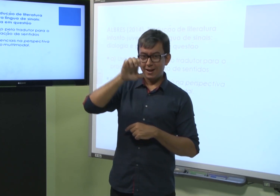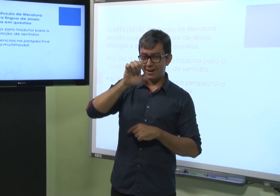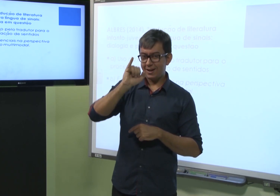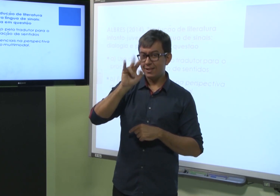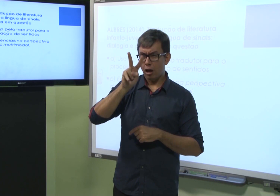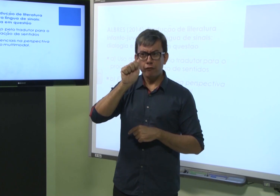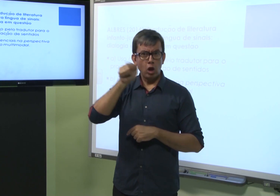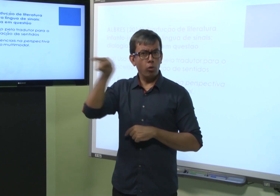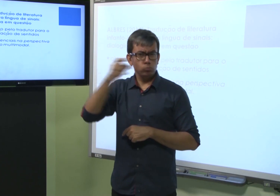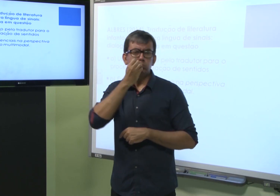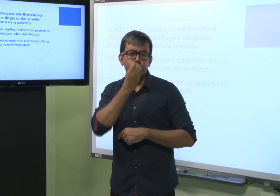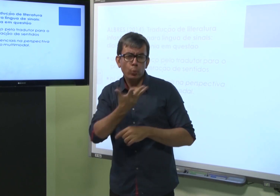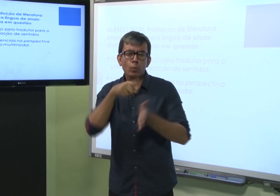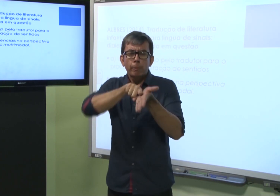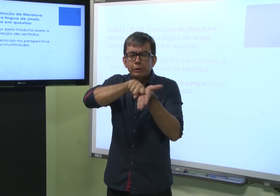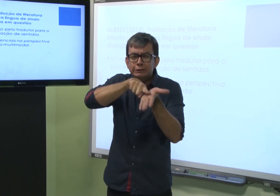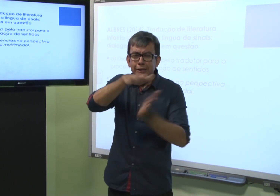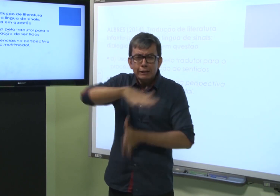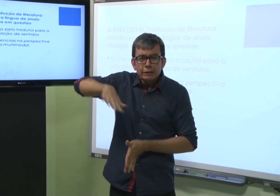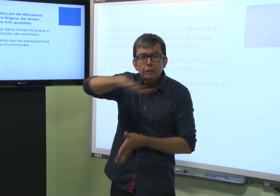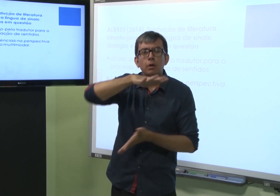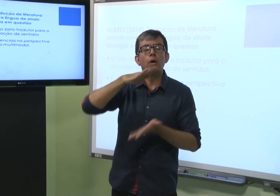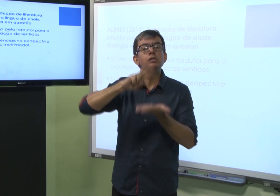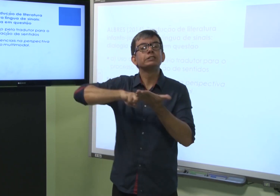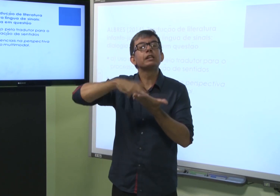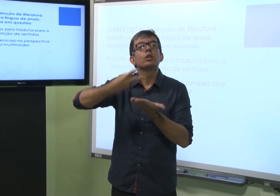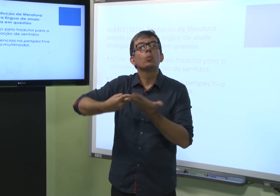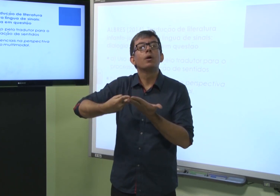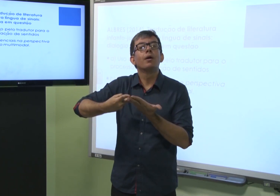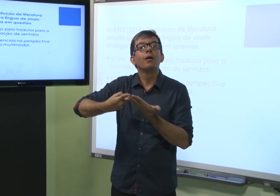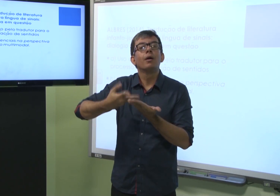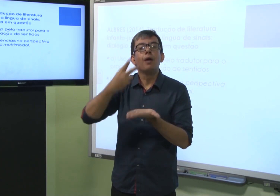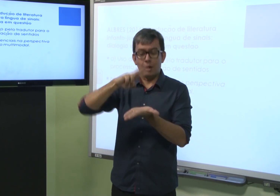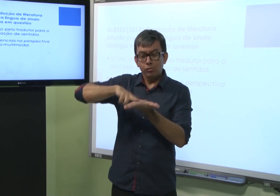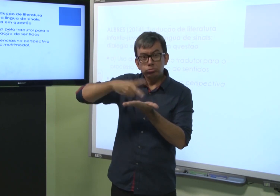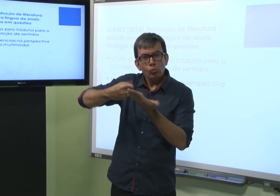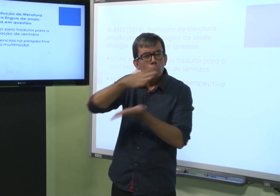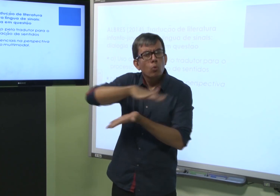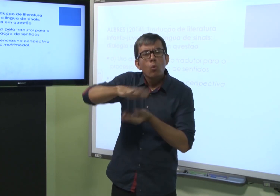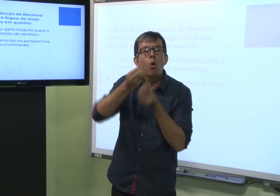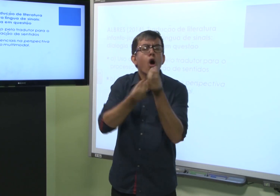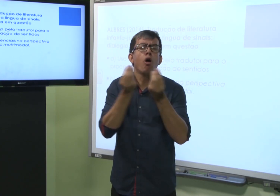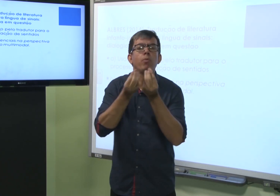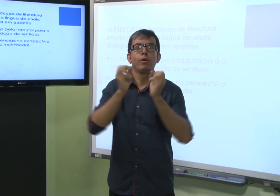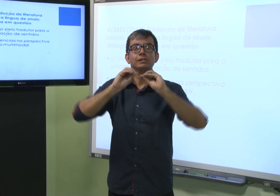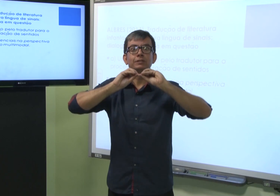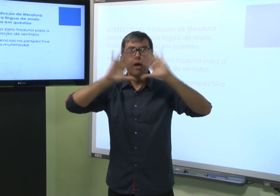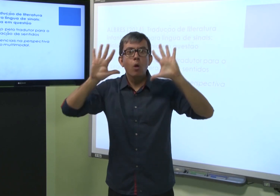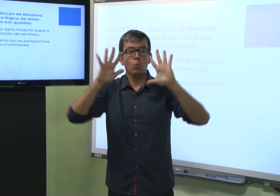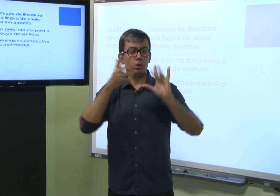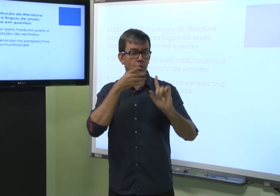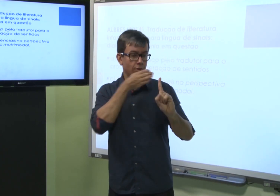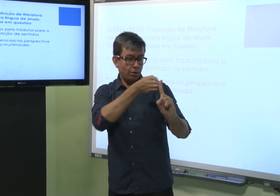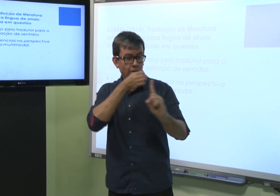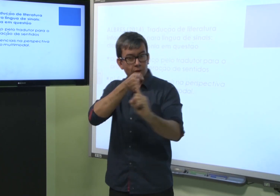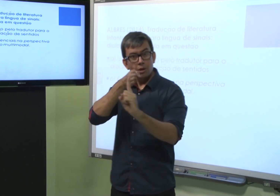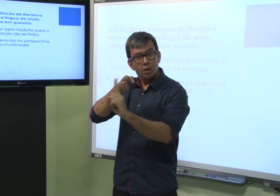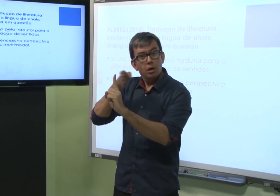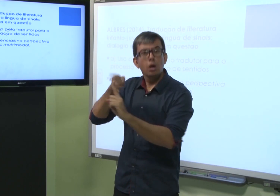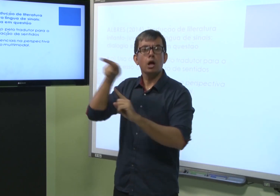Boa pesquisadora. Então ela pesquisa sobre a tradução, sobre a clareza na tradução, como que se dá esse